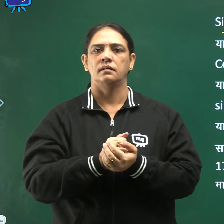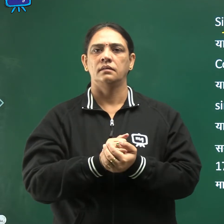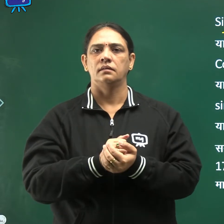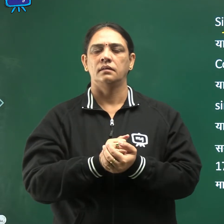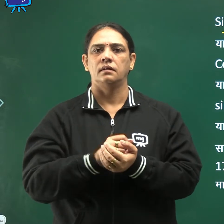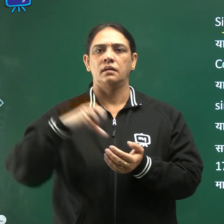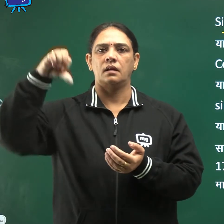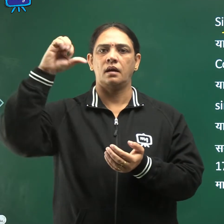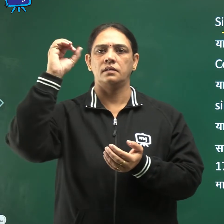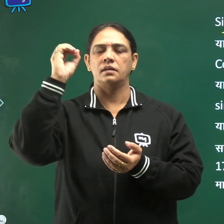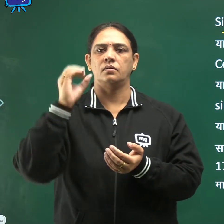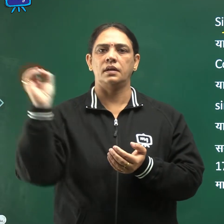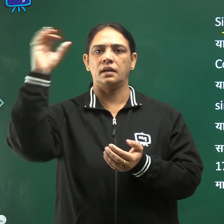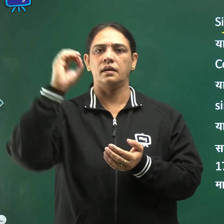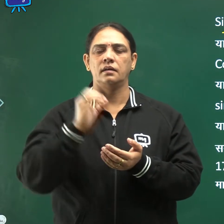90 डिग्री